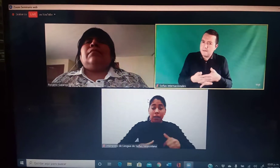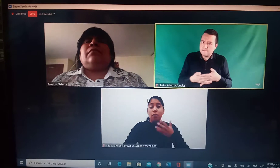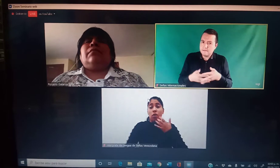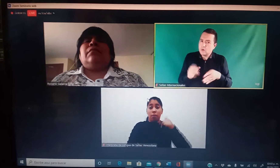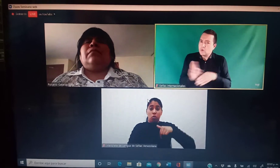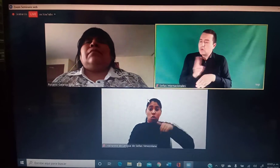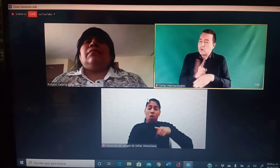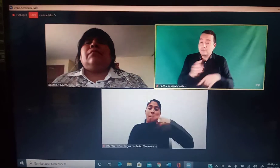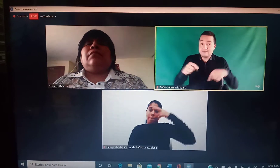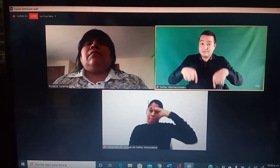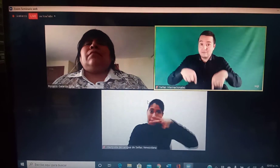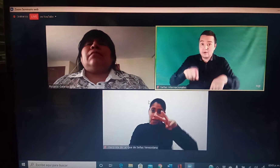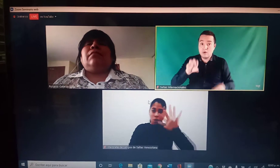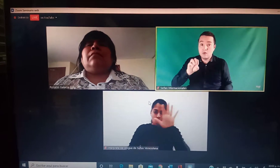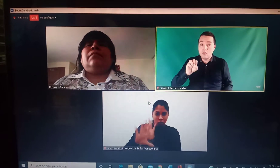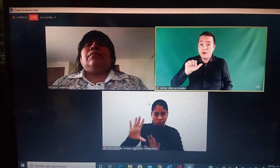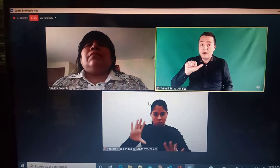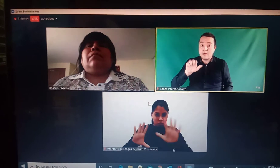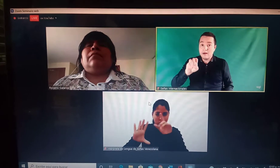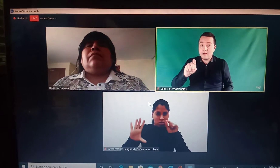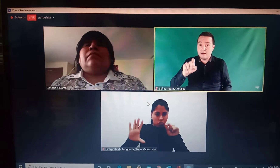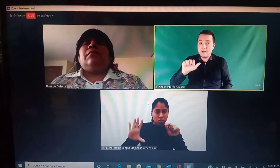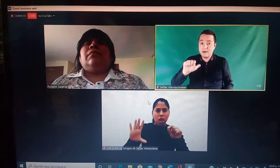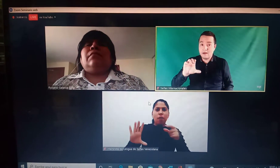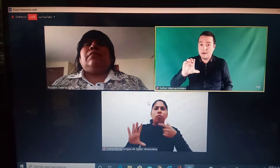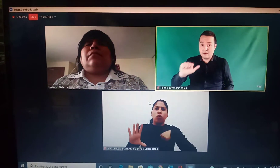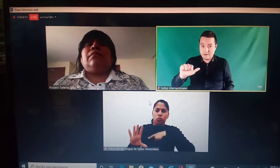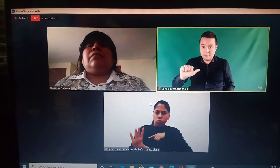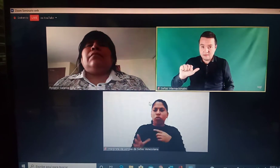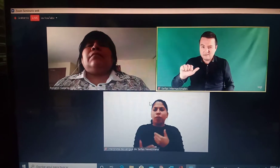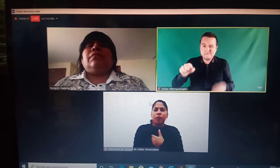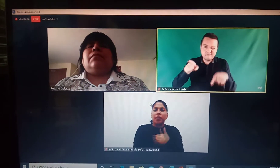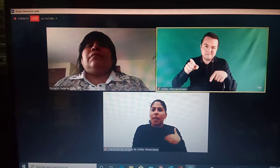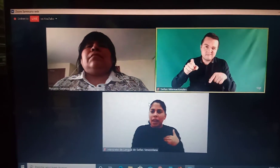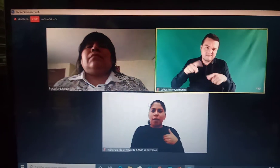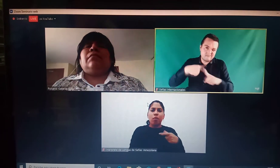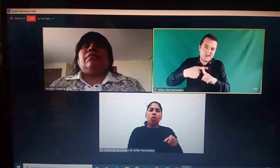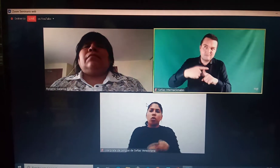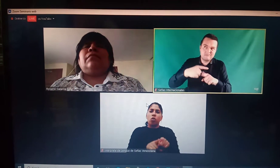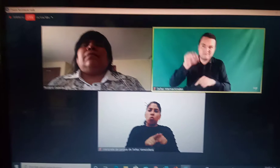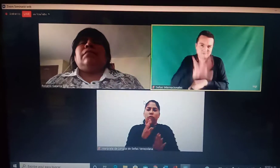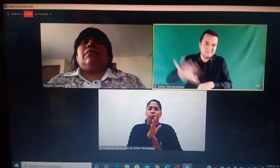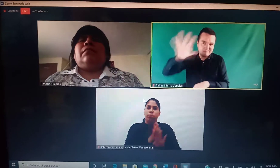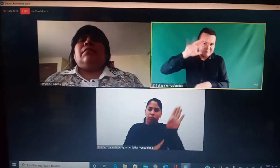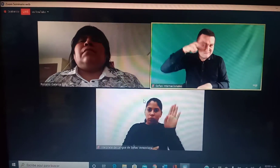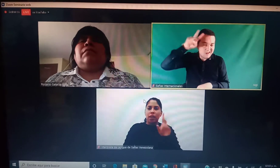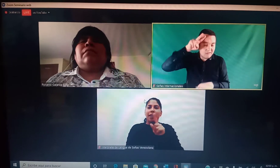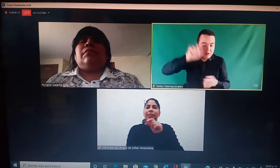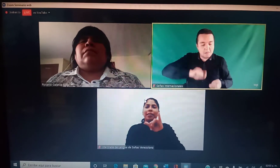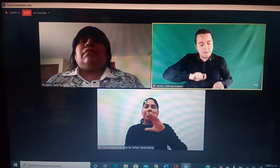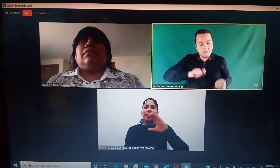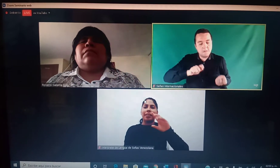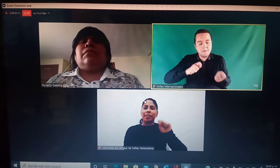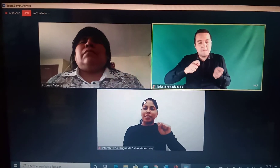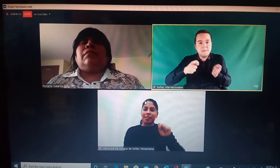general en México, pues estamos transitando a todas estas TICs, ¿no? Al uso de las tecnologías para